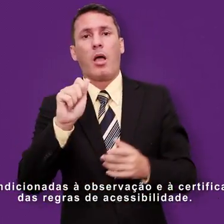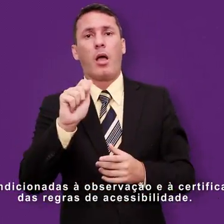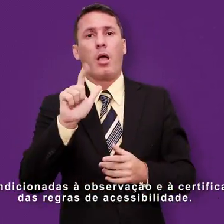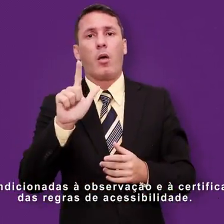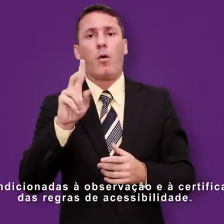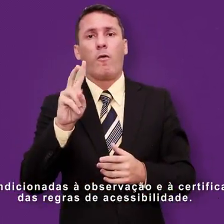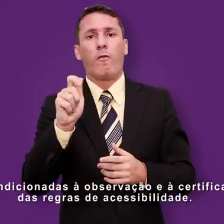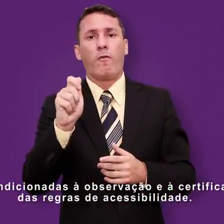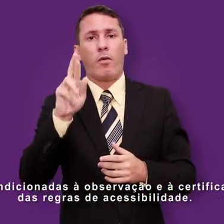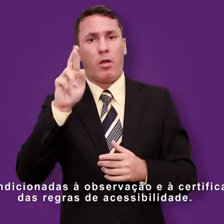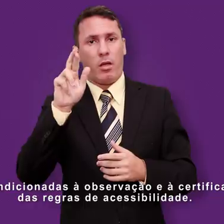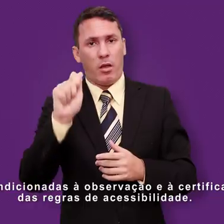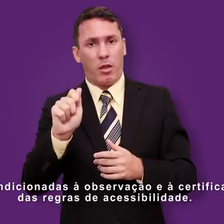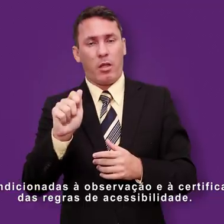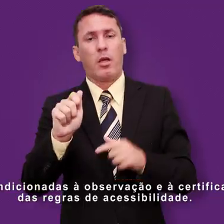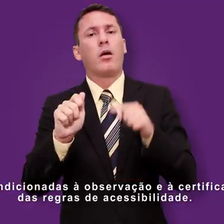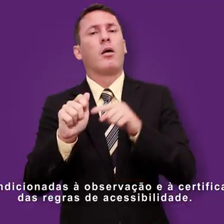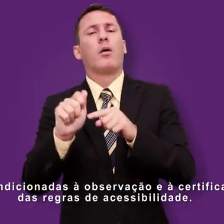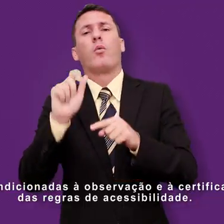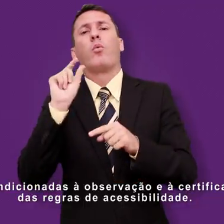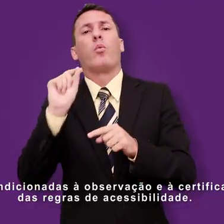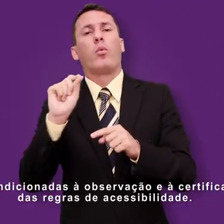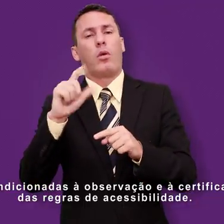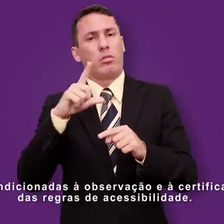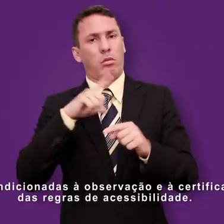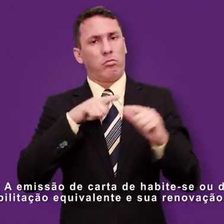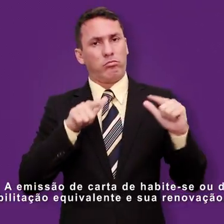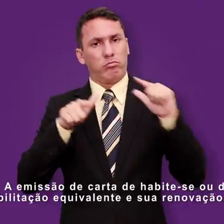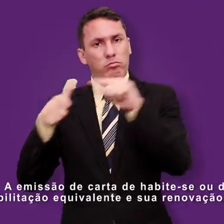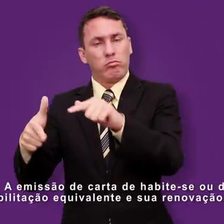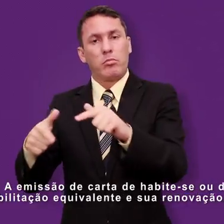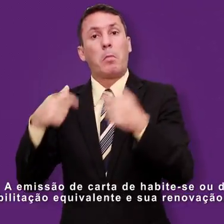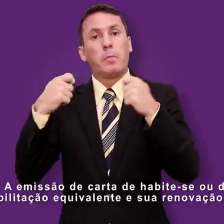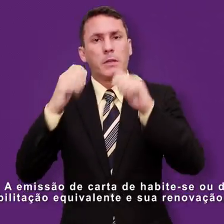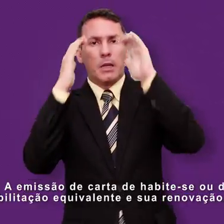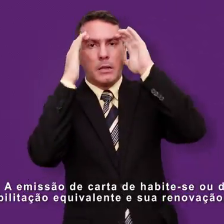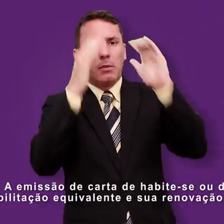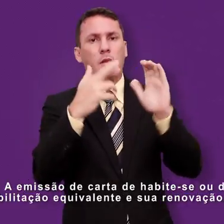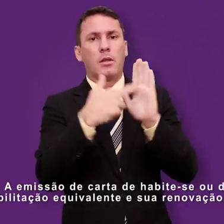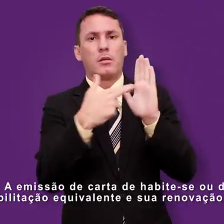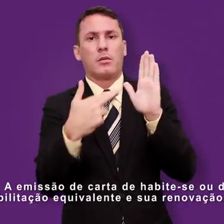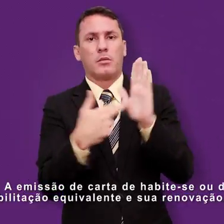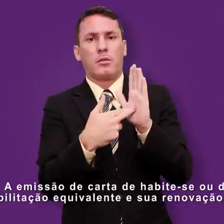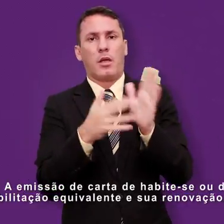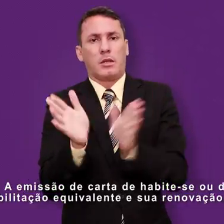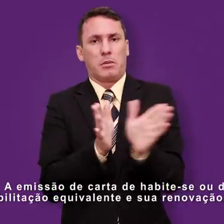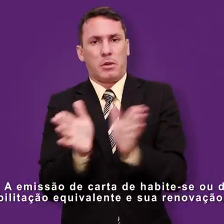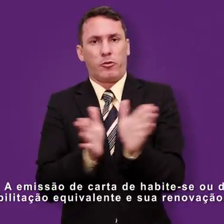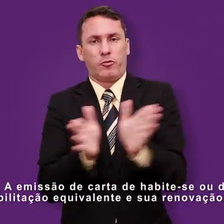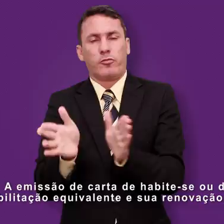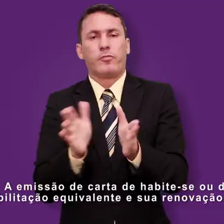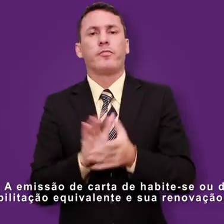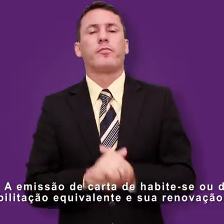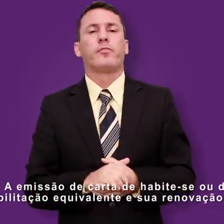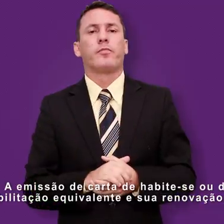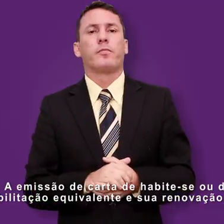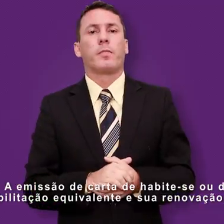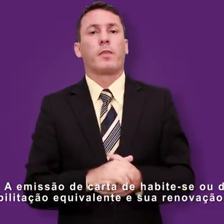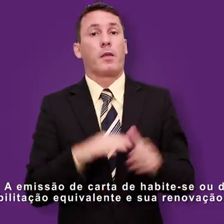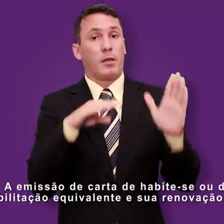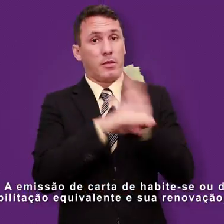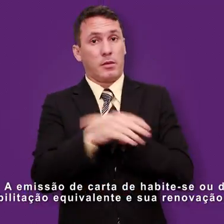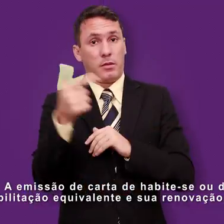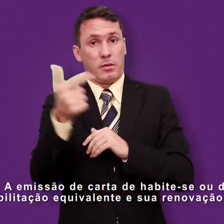à observação e à certificação das regras de acessibilidade. Parágrafo 2º. A emissão de carta de habite-se ou